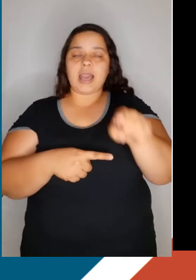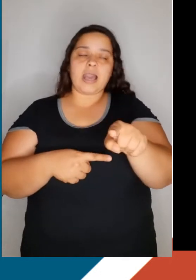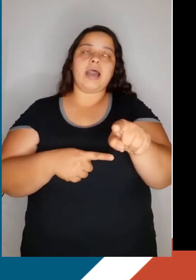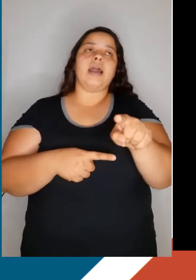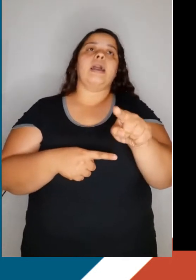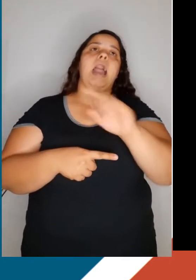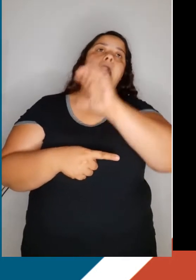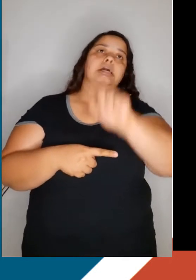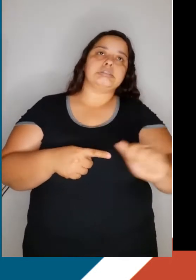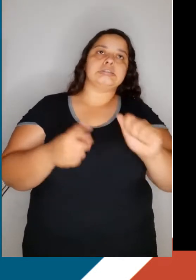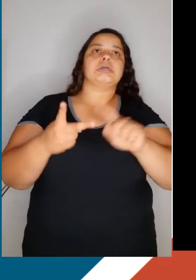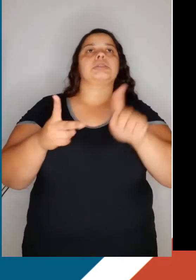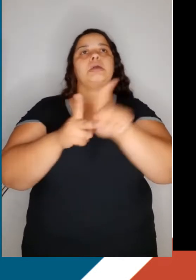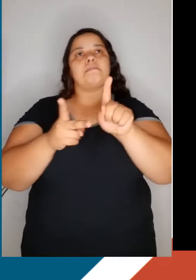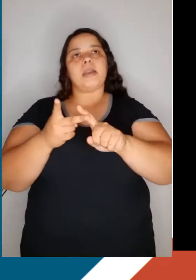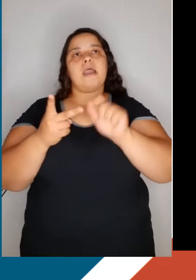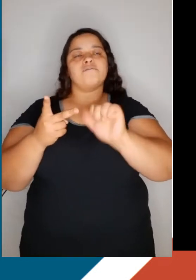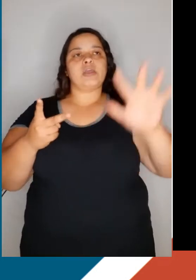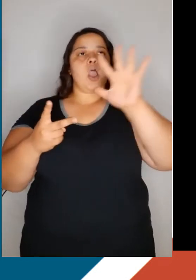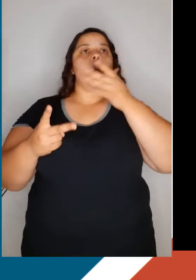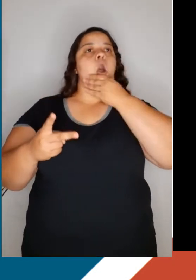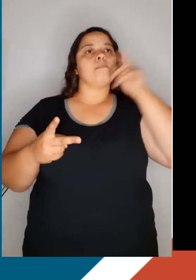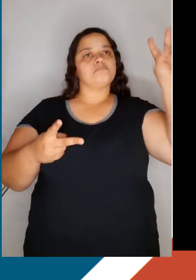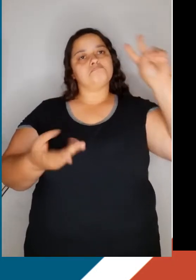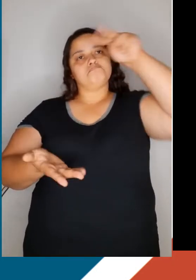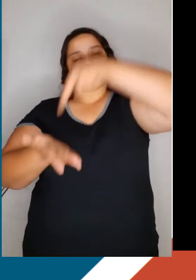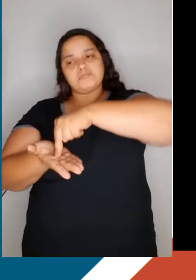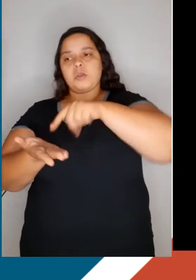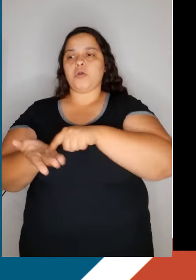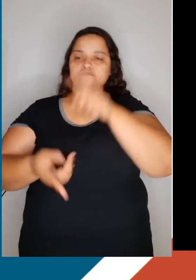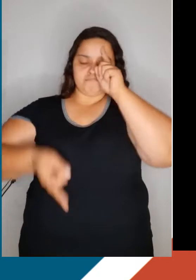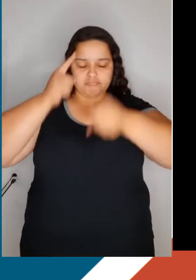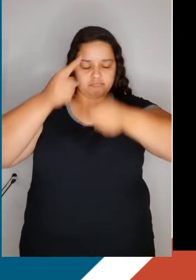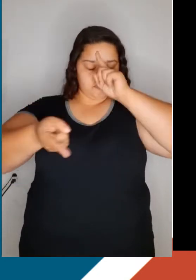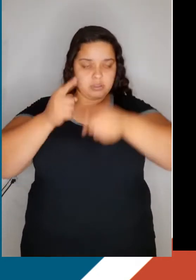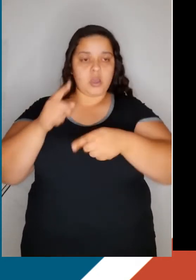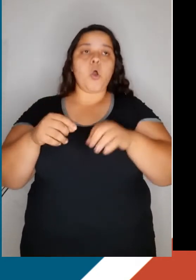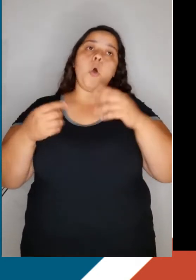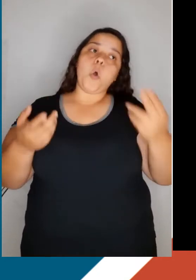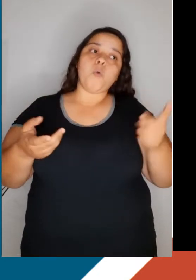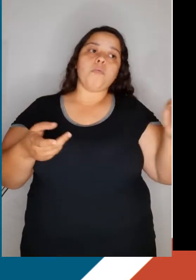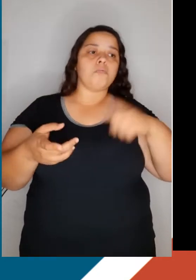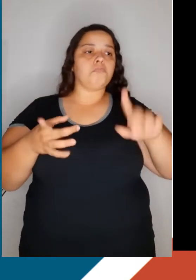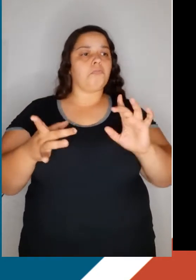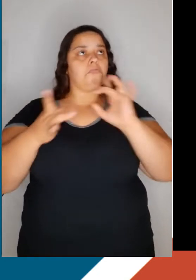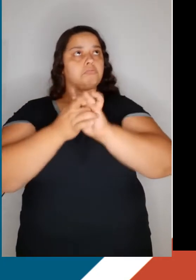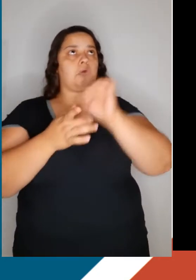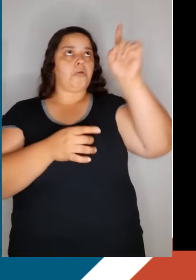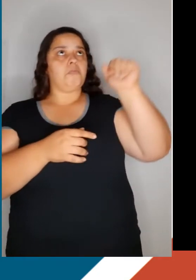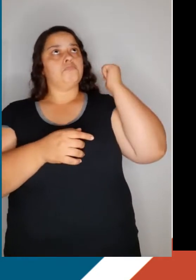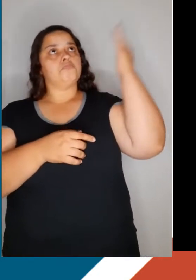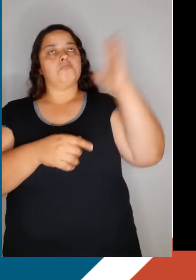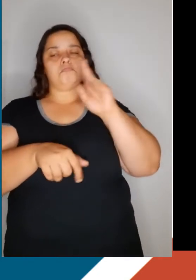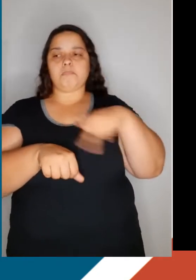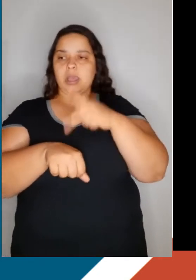ou a gente podia ter um protetorado, em que se conservavam as chefias locais que eram aliadas ao governo estrangeiro. Eram diferentes,